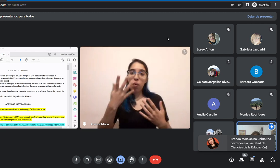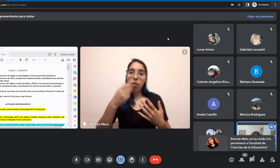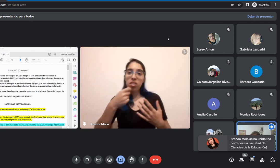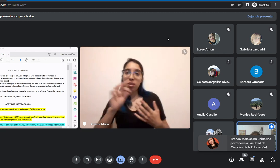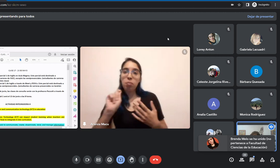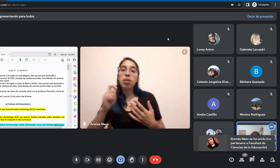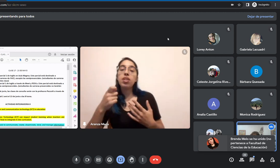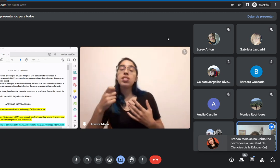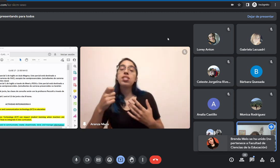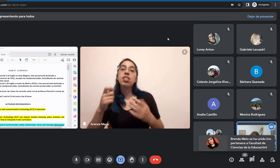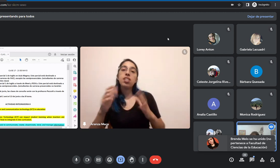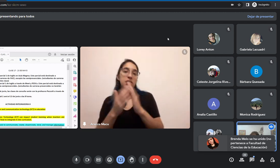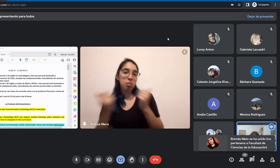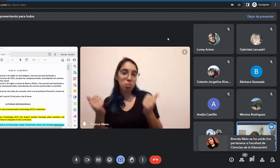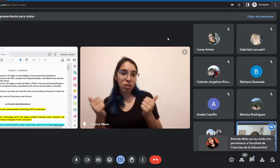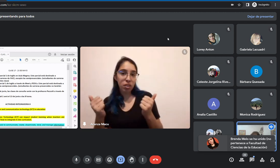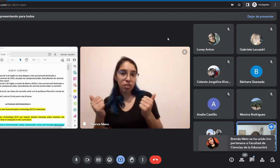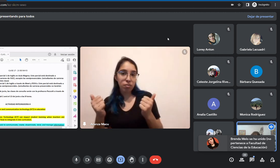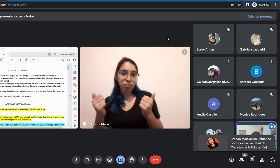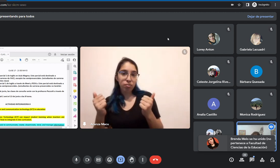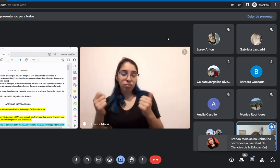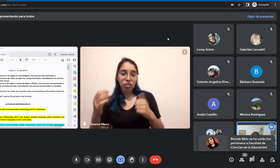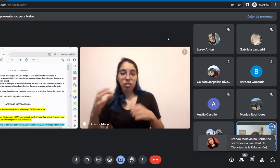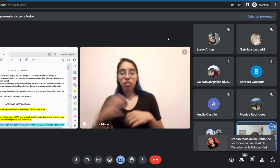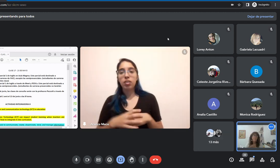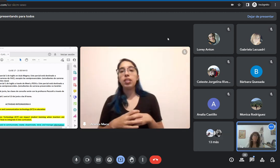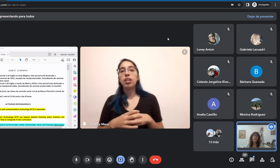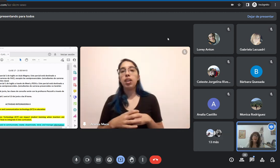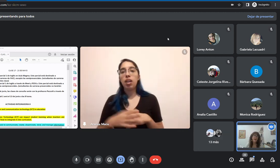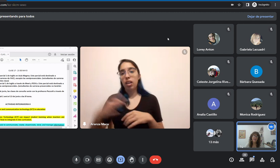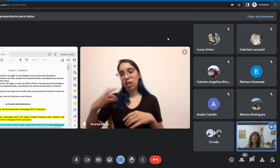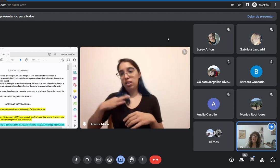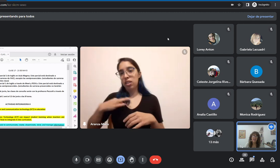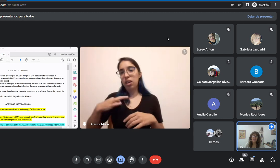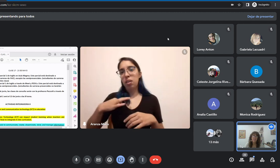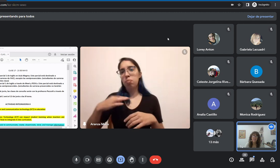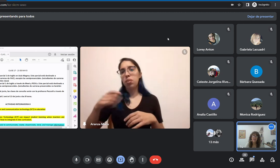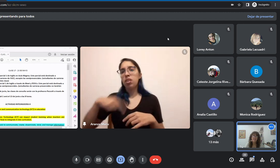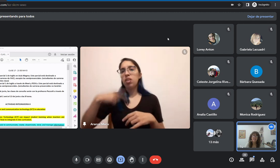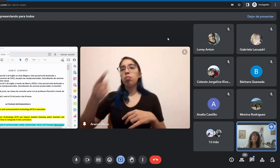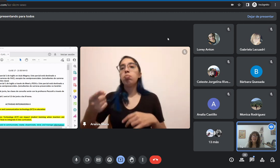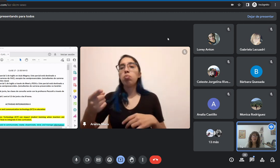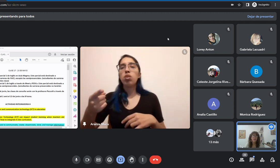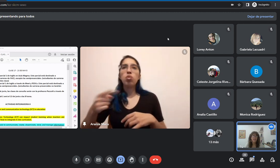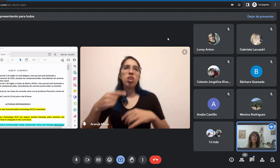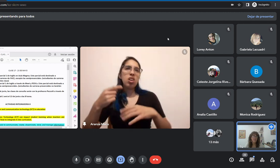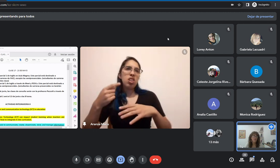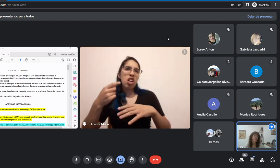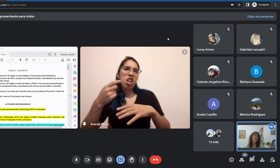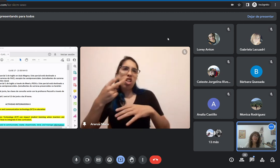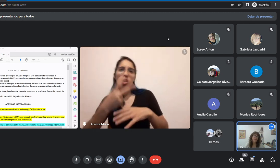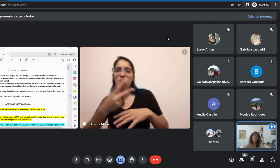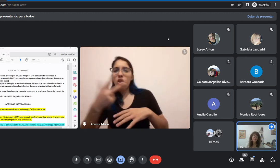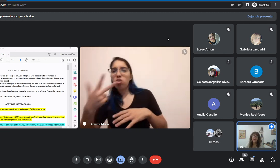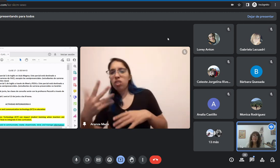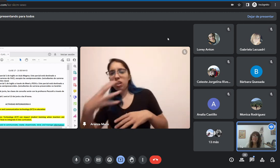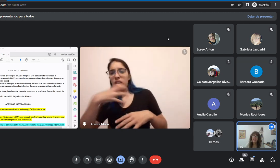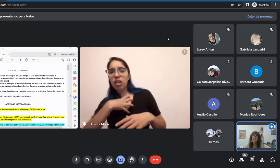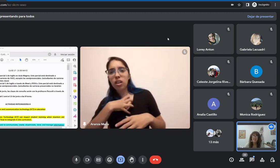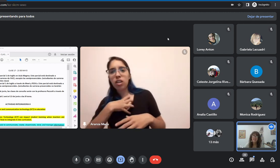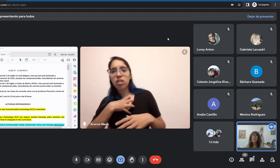después del parcial recuperatorio, dos o tres clases para centrarnos bien en esto de los temas que